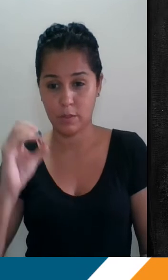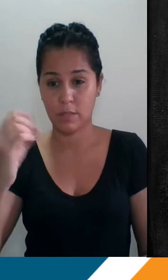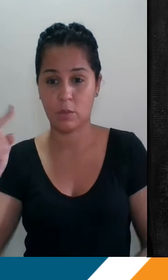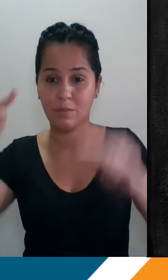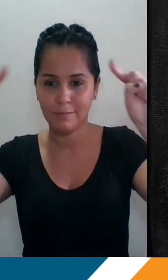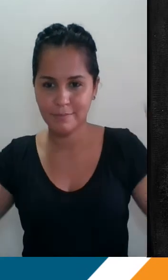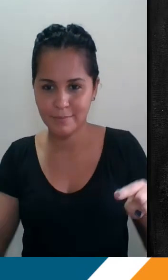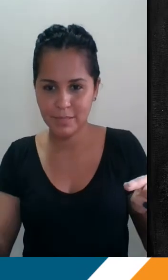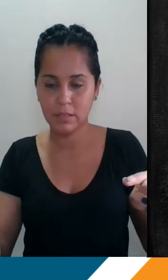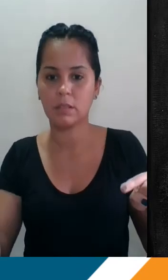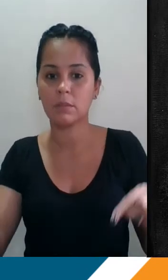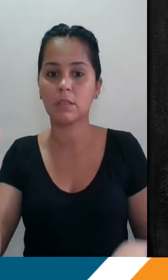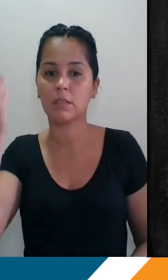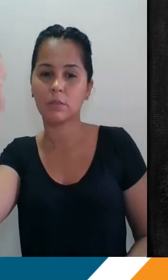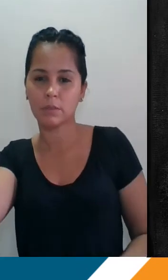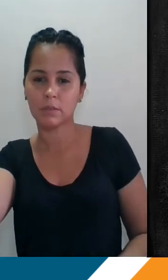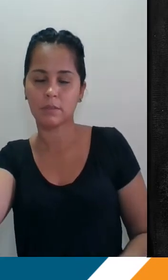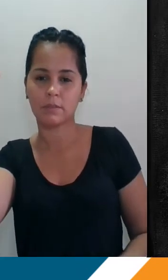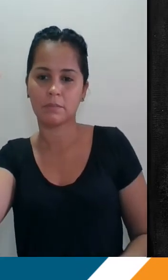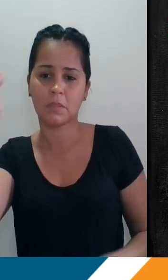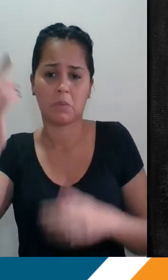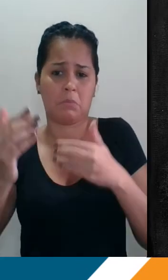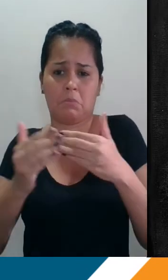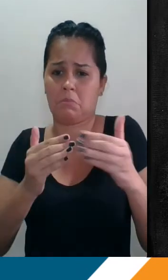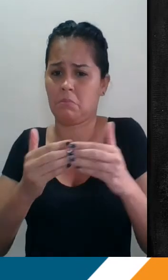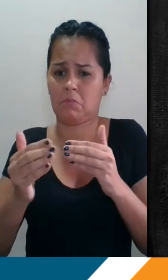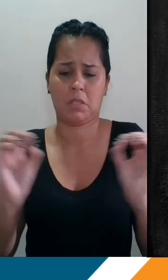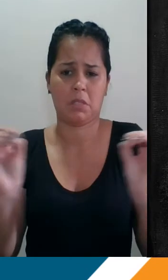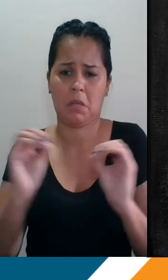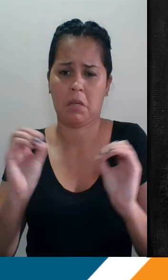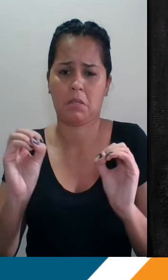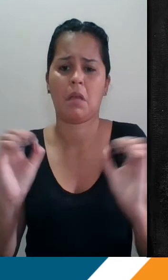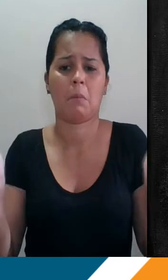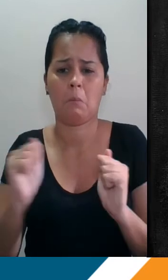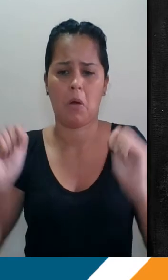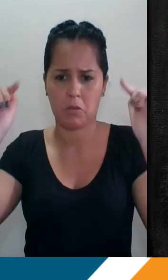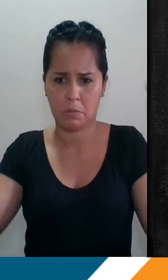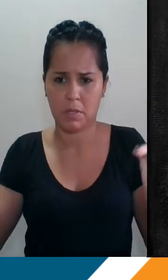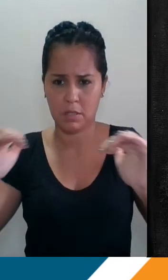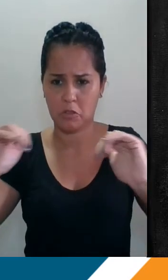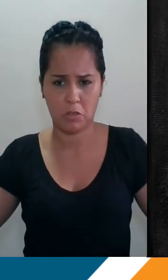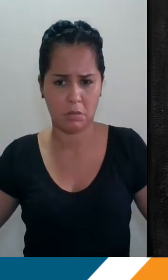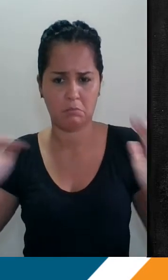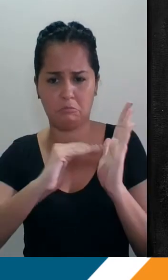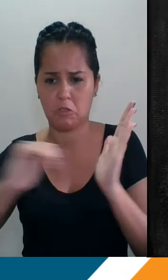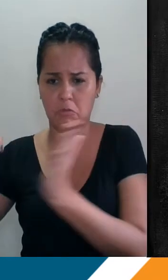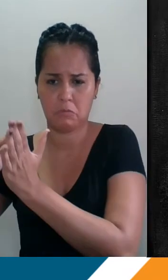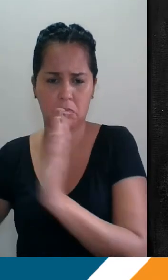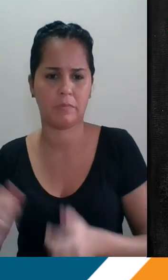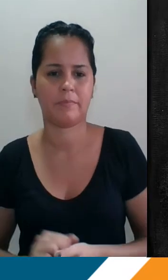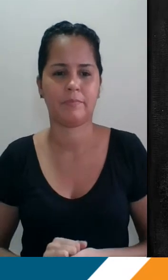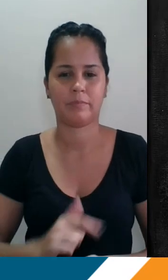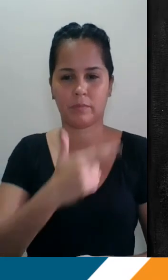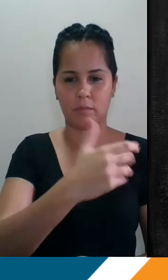como isso tudo está elevado a 1, e elevar a 1 não faz a menor diferença, eu posso retirar esse parênteses, tá? Então o que eu tenho? Eu tenho que